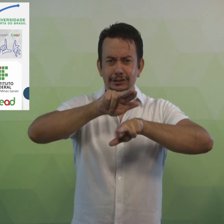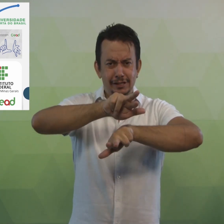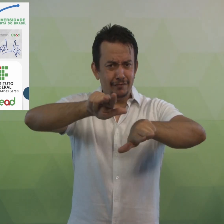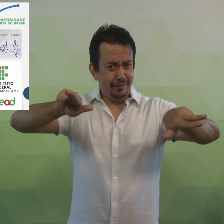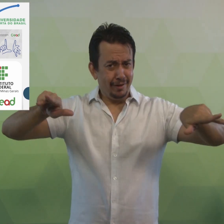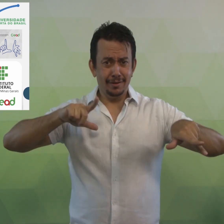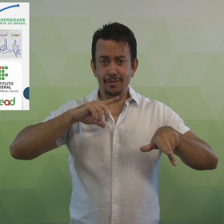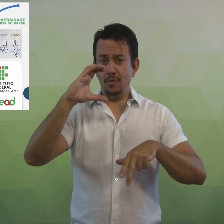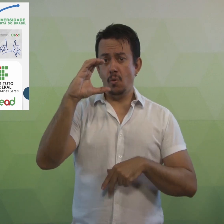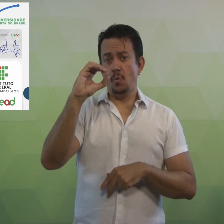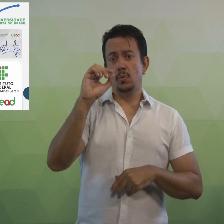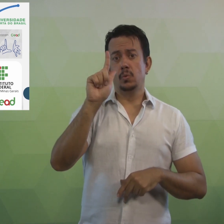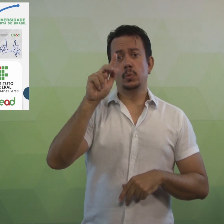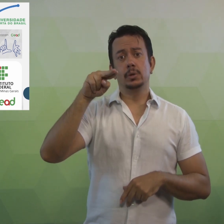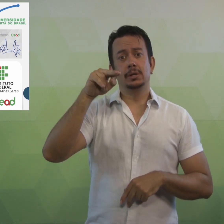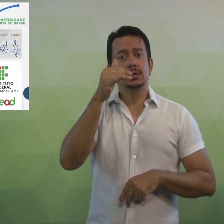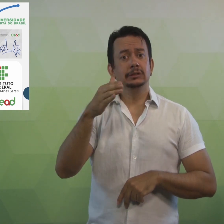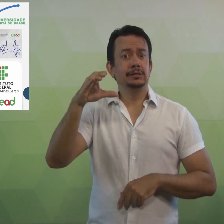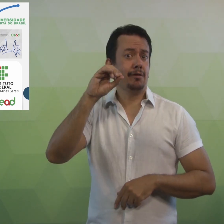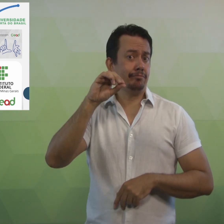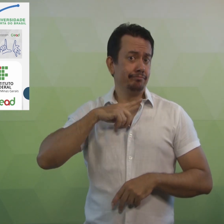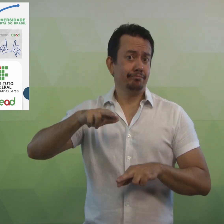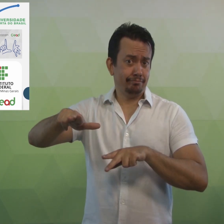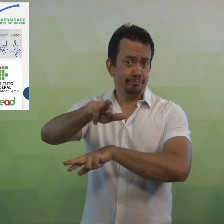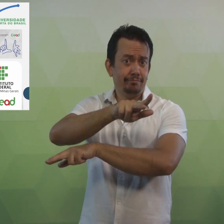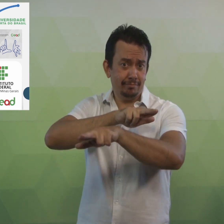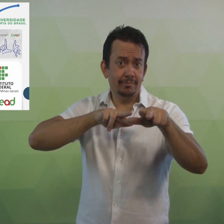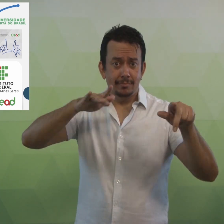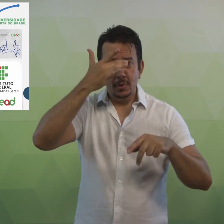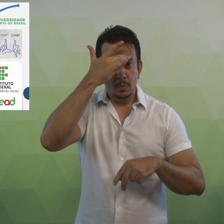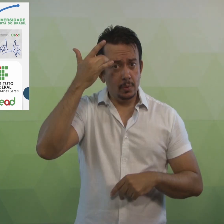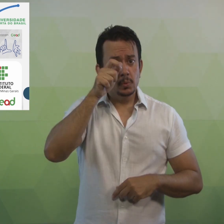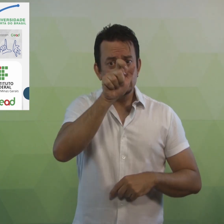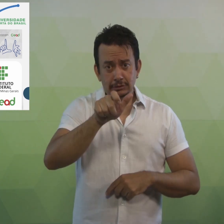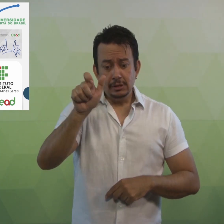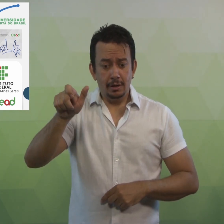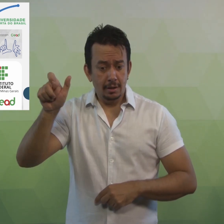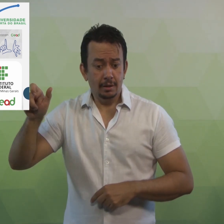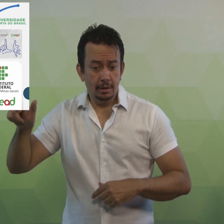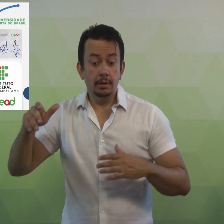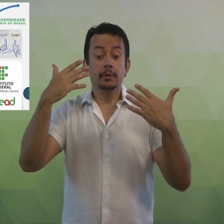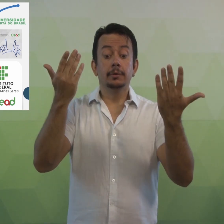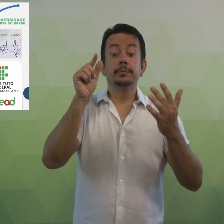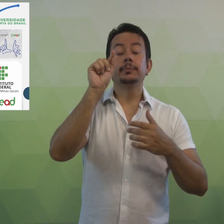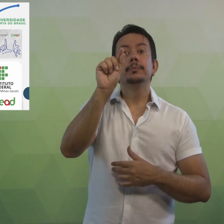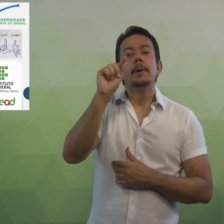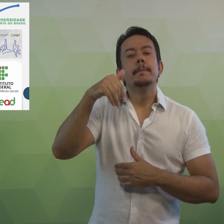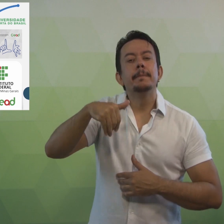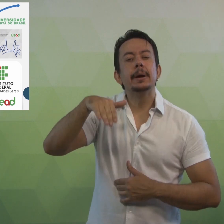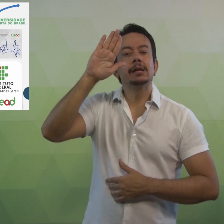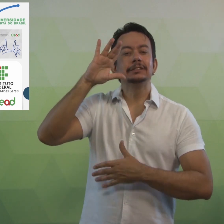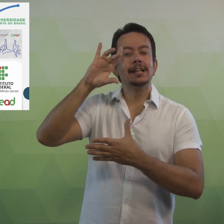Também temos o processo de cognição, que também é o resultado dessa